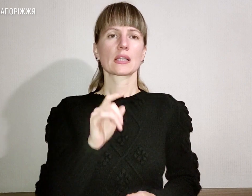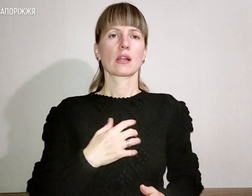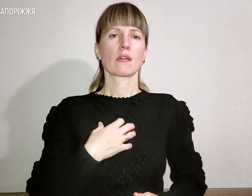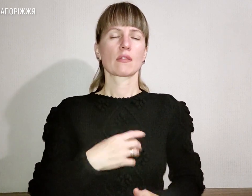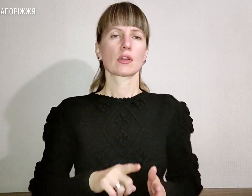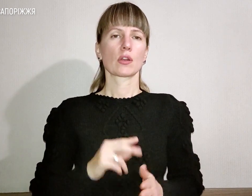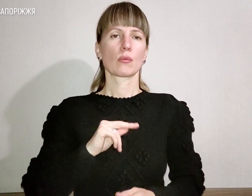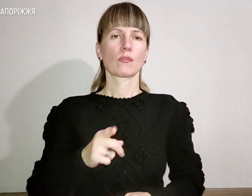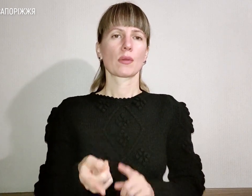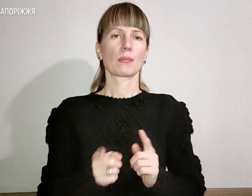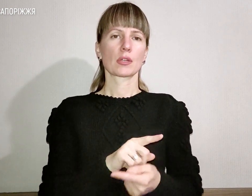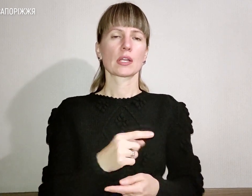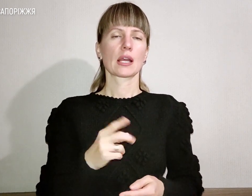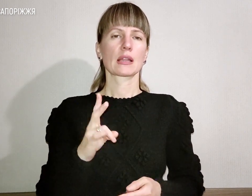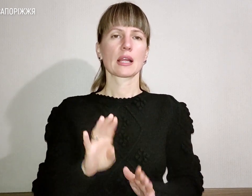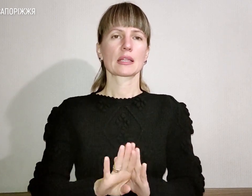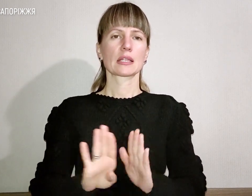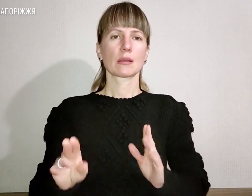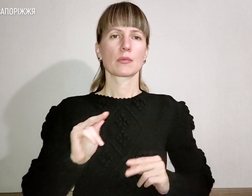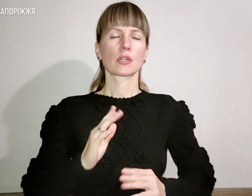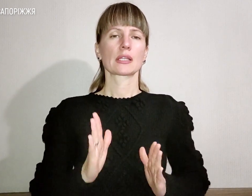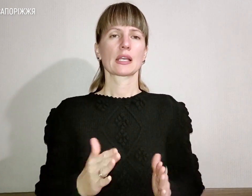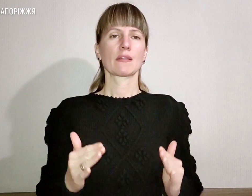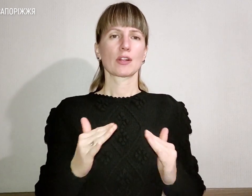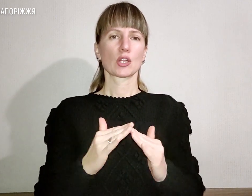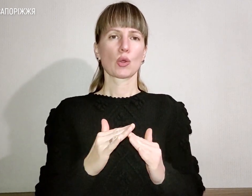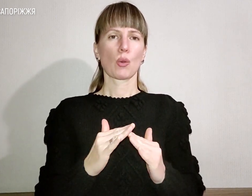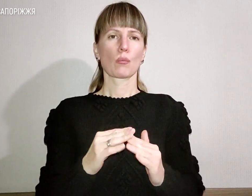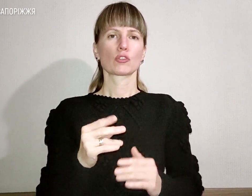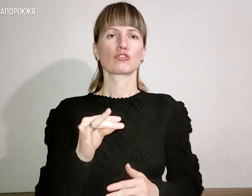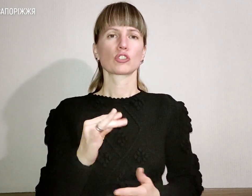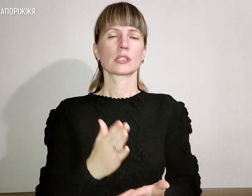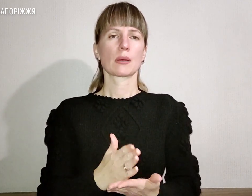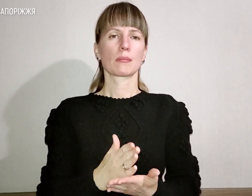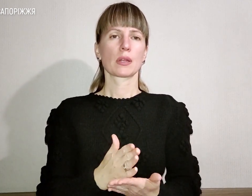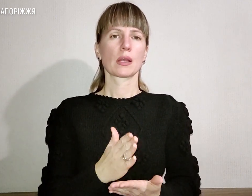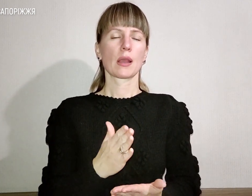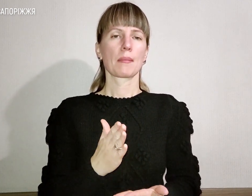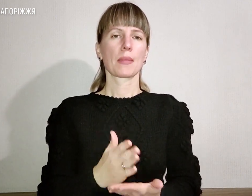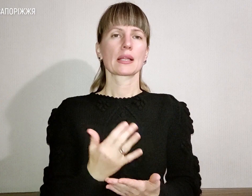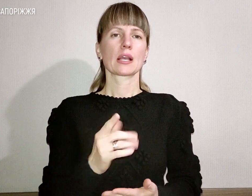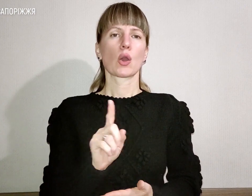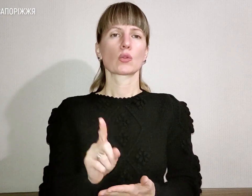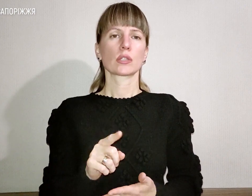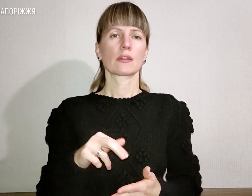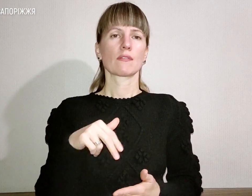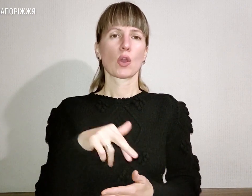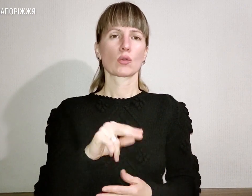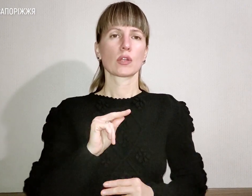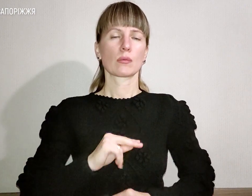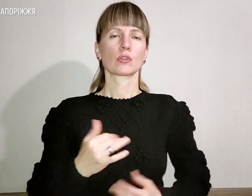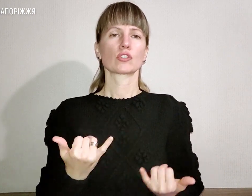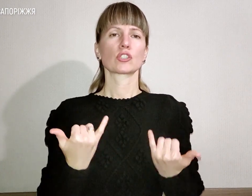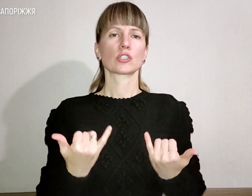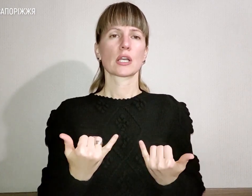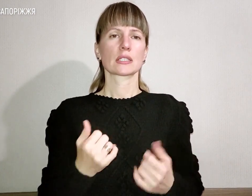ви перейшли на дистанційку і працюєте лише вдома. Чи, наприклад, маєте на декілька годин виходити? От яким чином зараз організований робочий